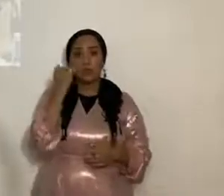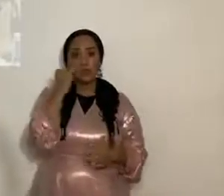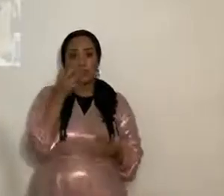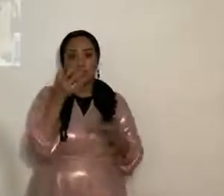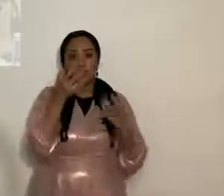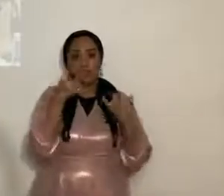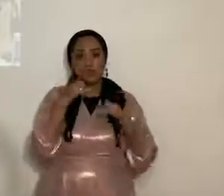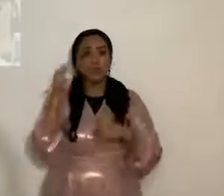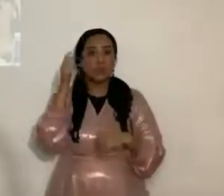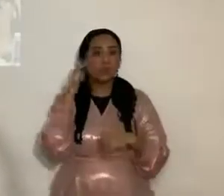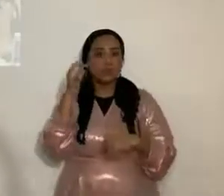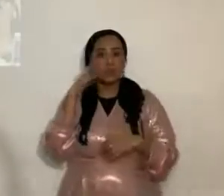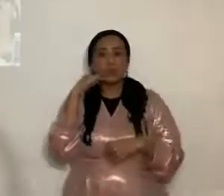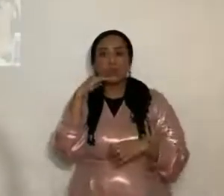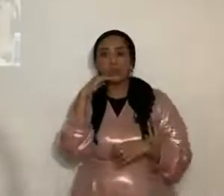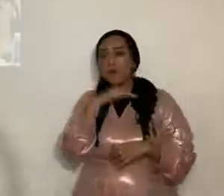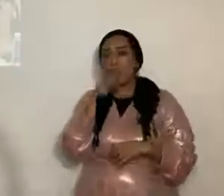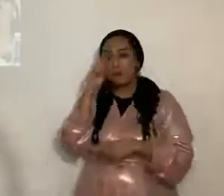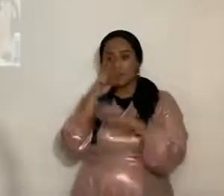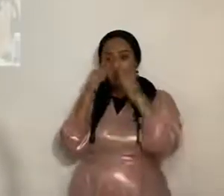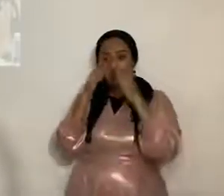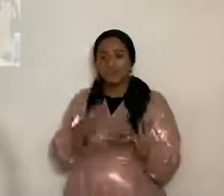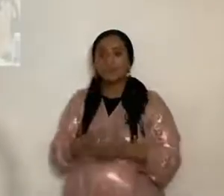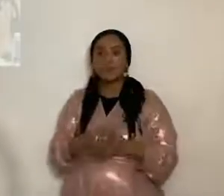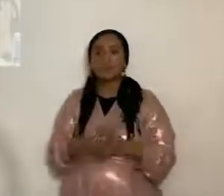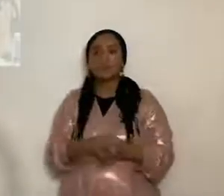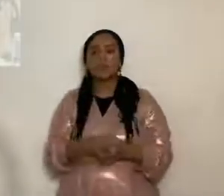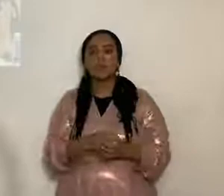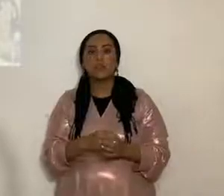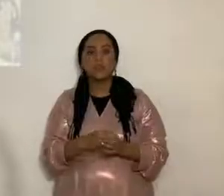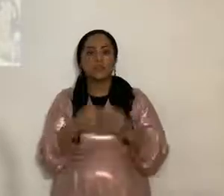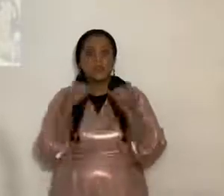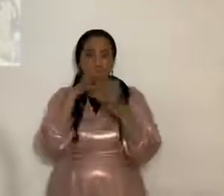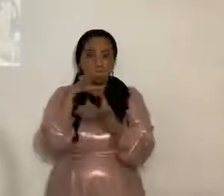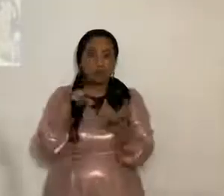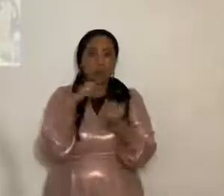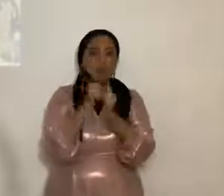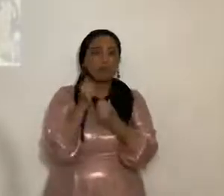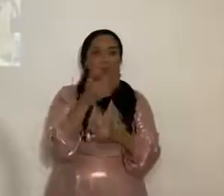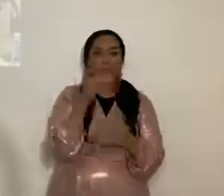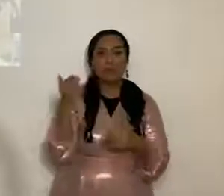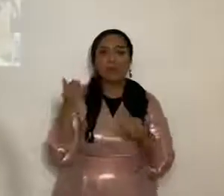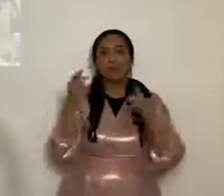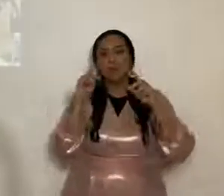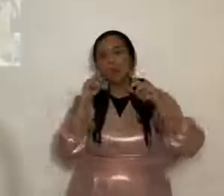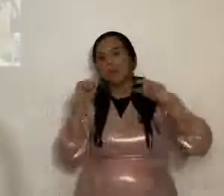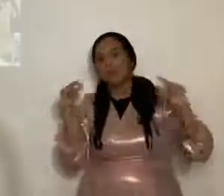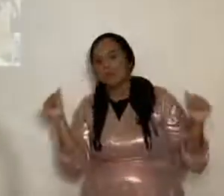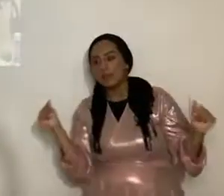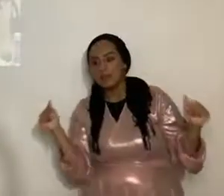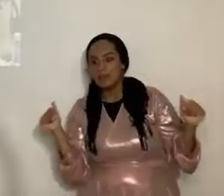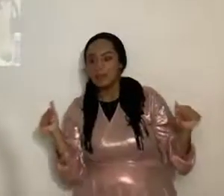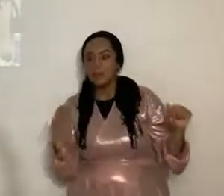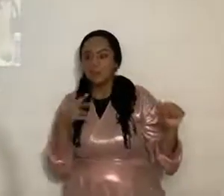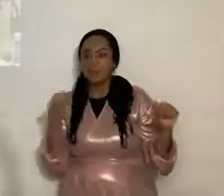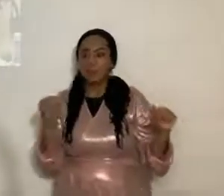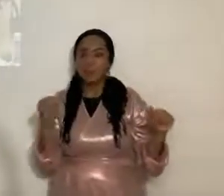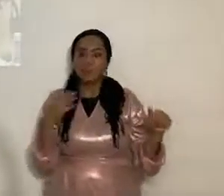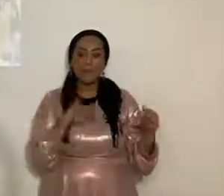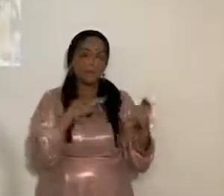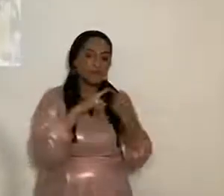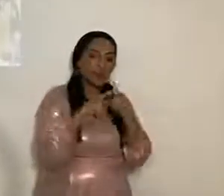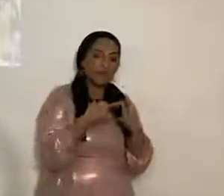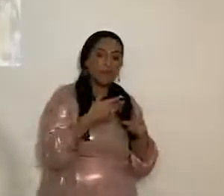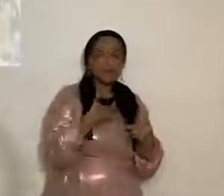seguir escuchando a falsos profetas y apóstatas y te sigues mezclando con ellos y jijiji, jajaja, y mi amigo y